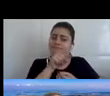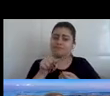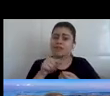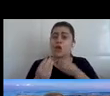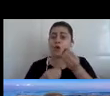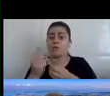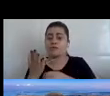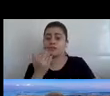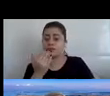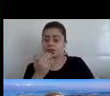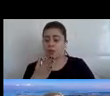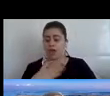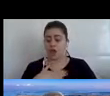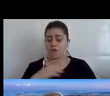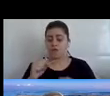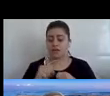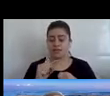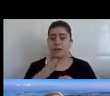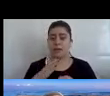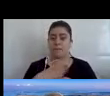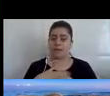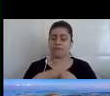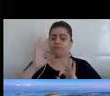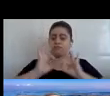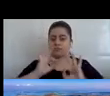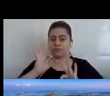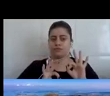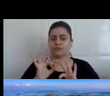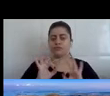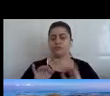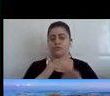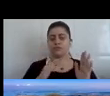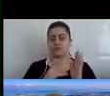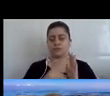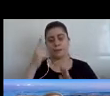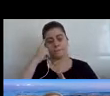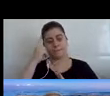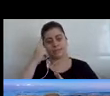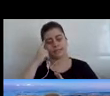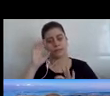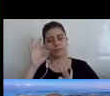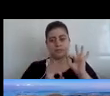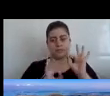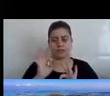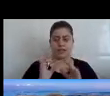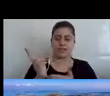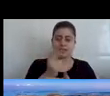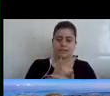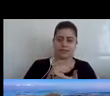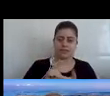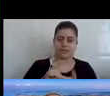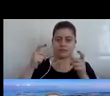venho trabalhando na minha tese, né? Todas essas relações, pensando esse planejar e desenhar o território e a